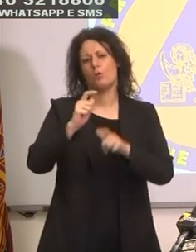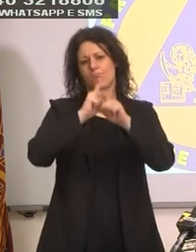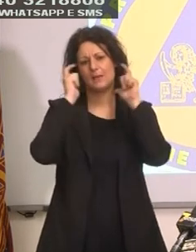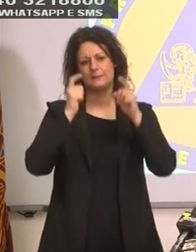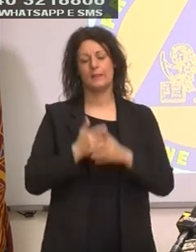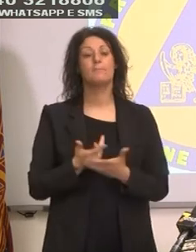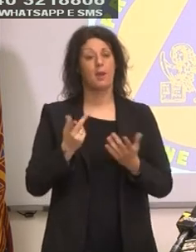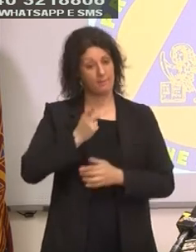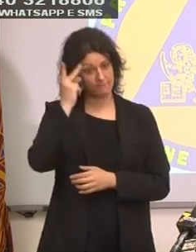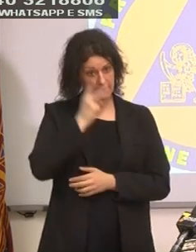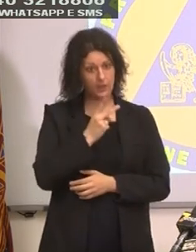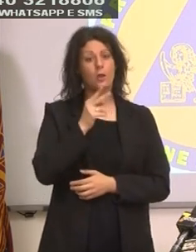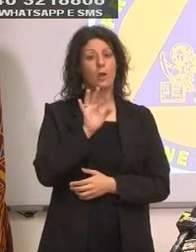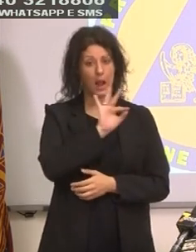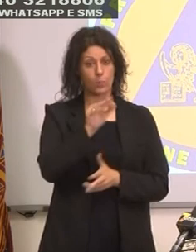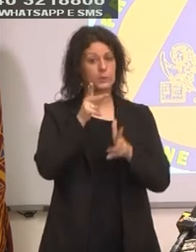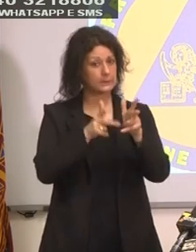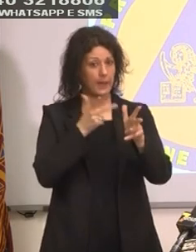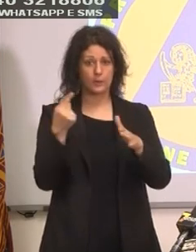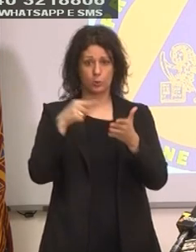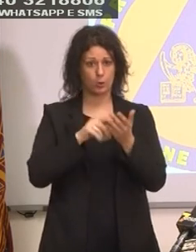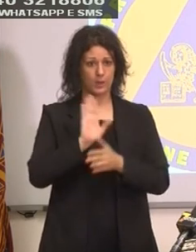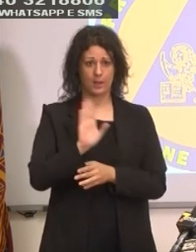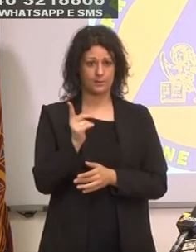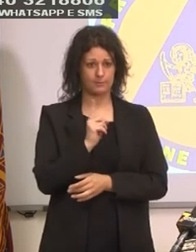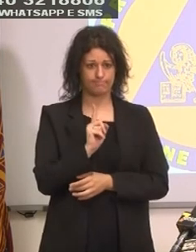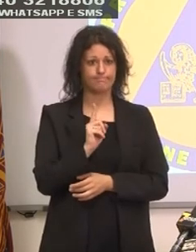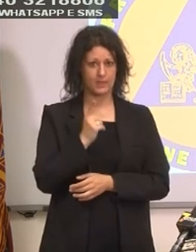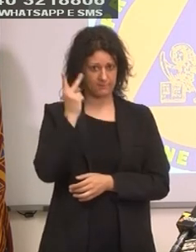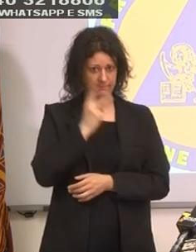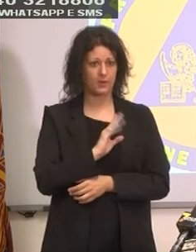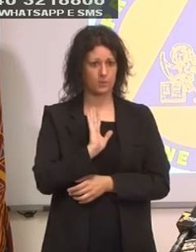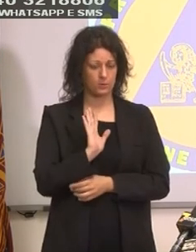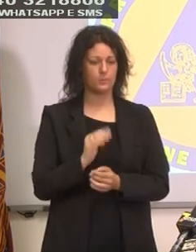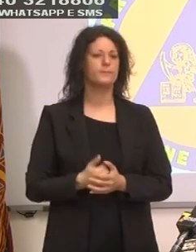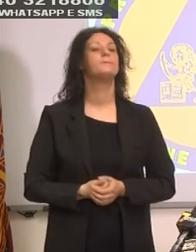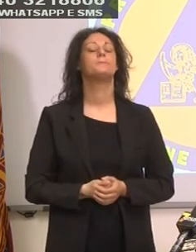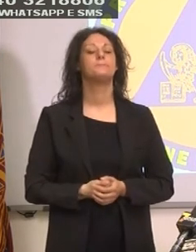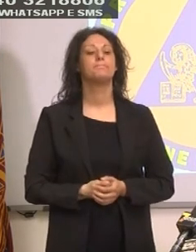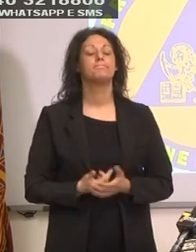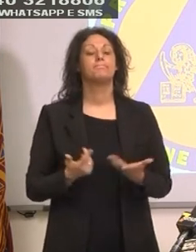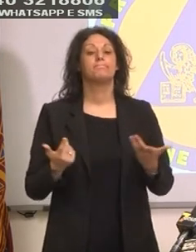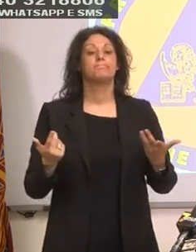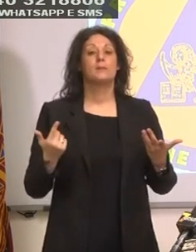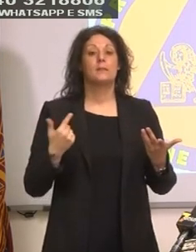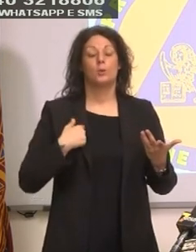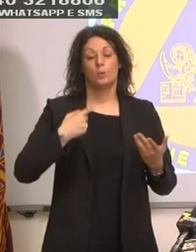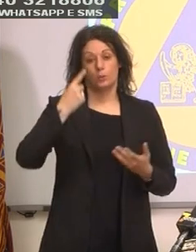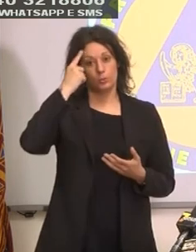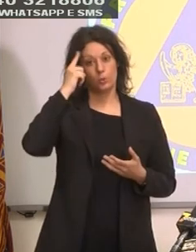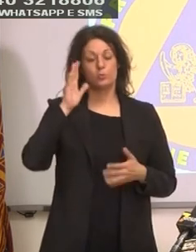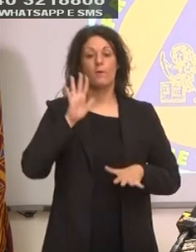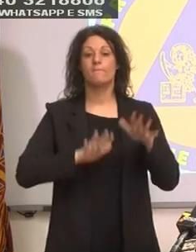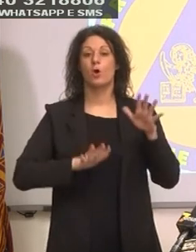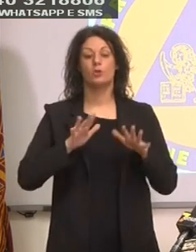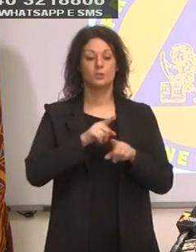corse non le hanno ripristinate e onestamente non è giustificabile. Io non vorrei che vogliano recuperare